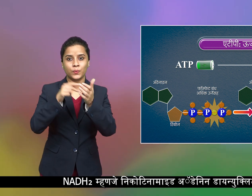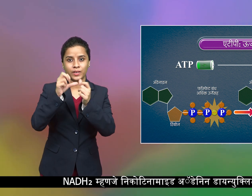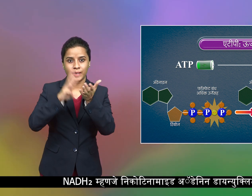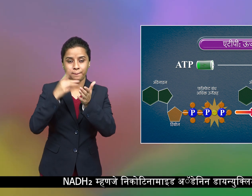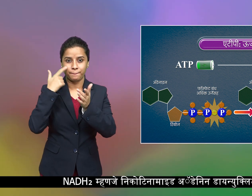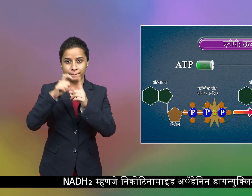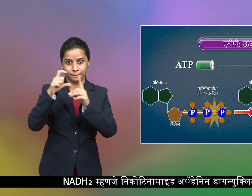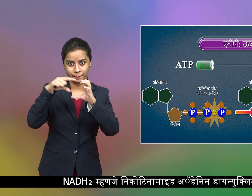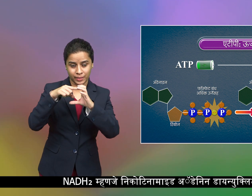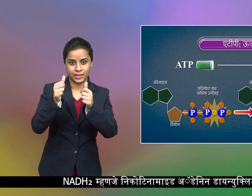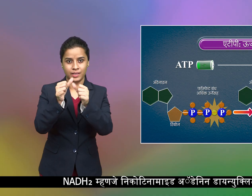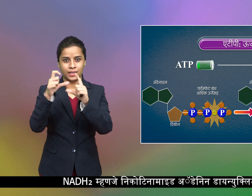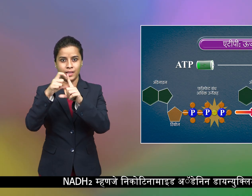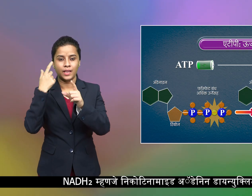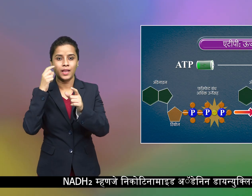निकोटिनामाइड अँटेनिन